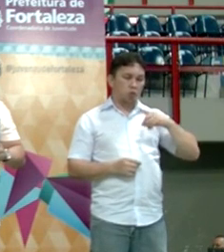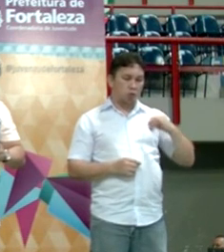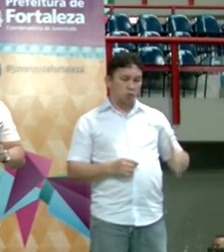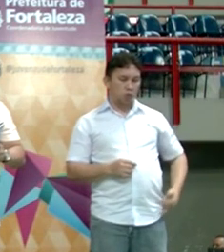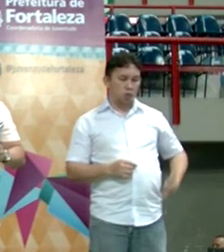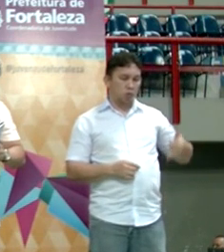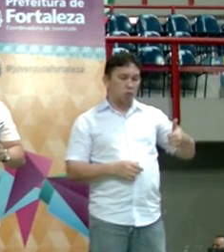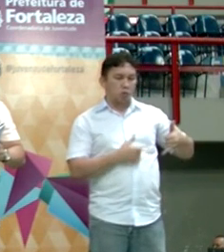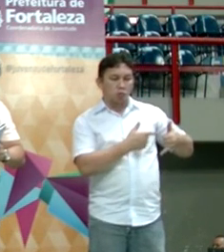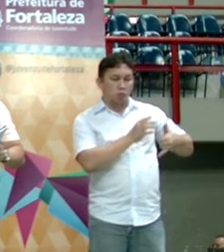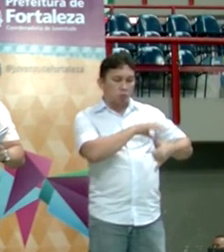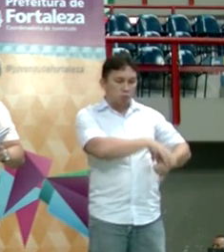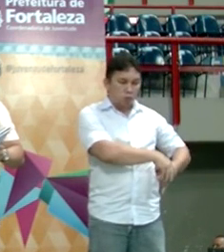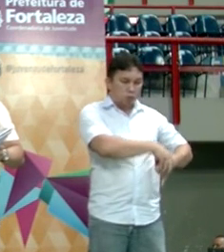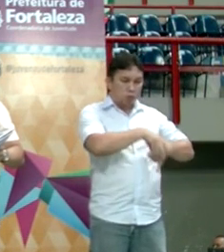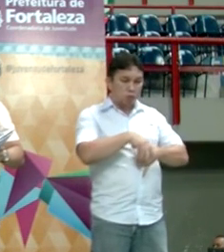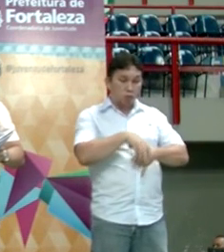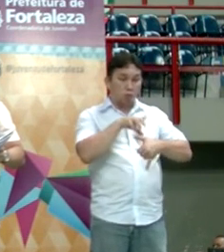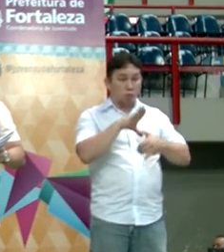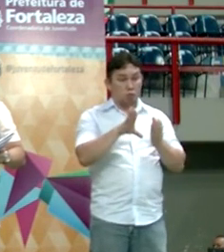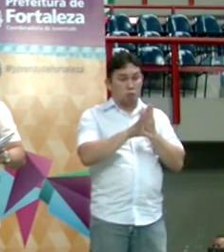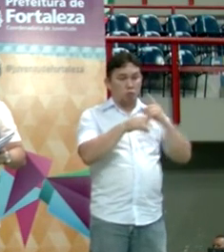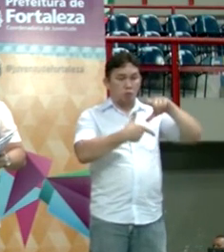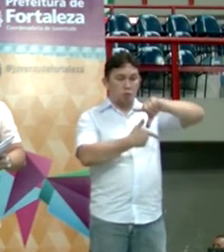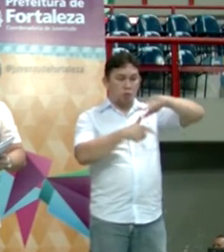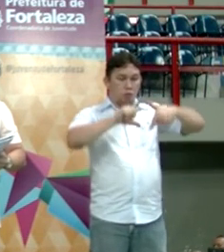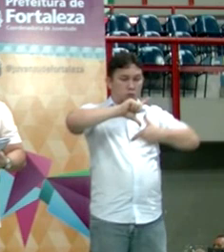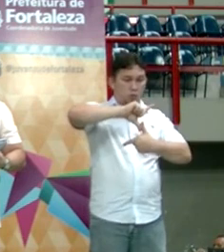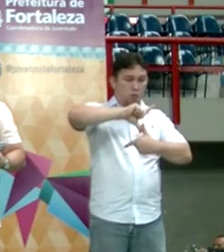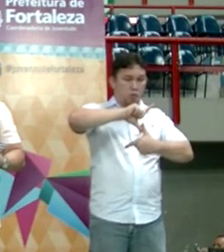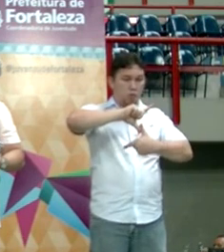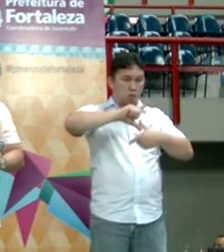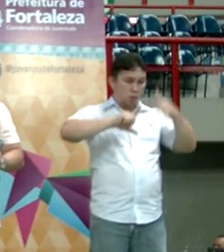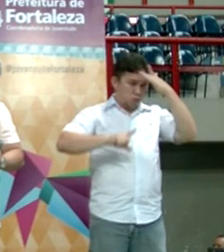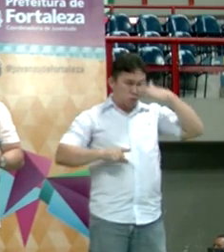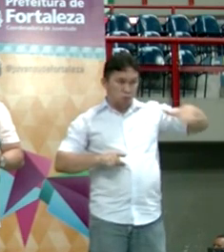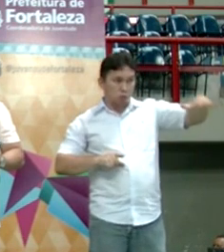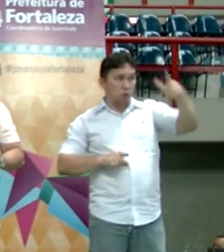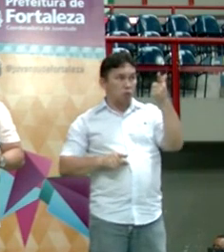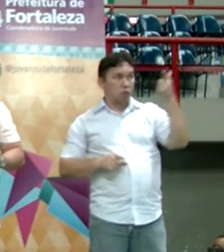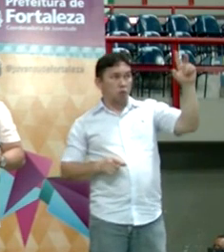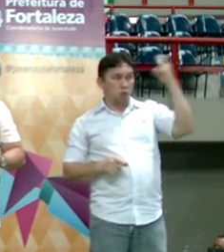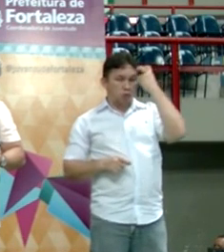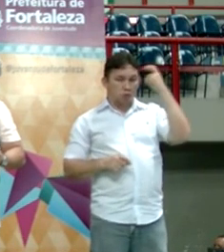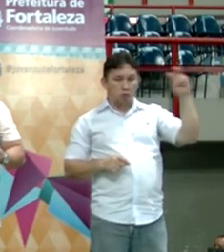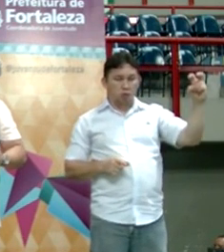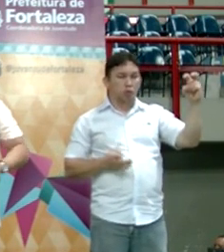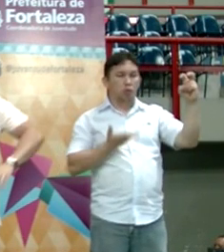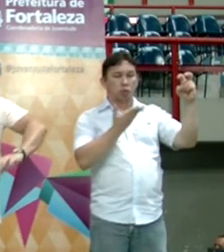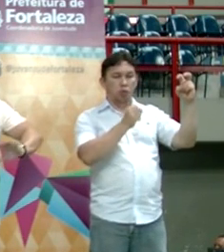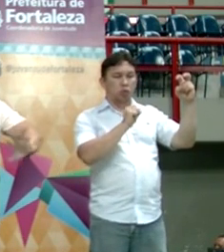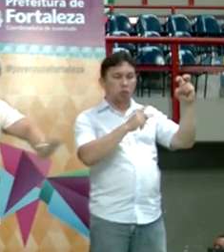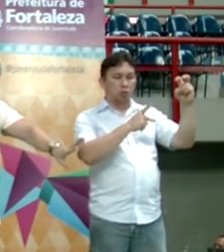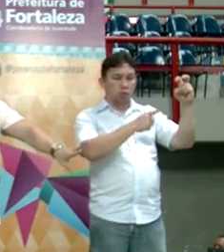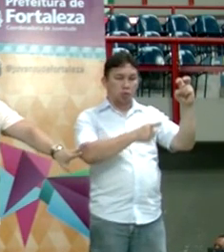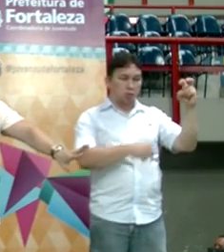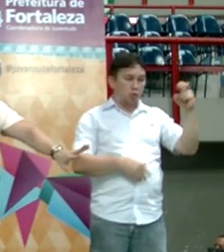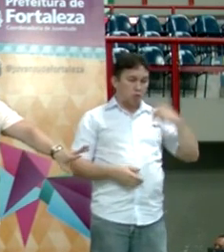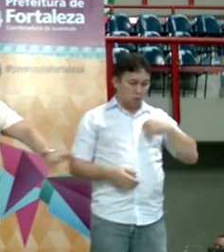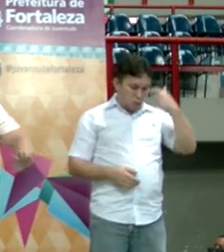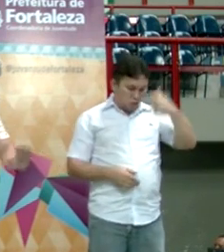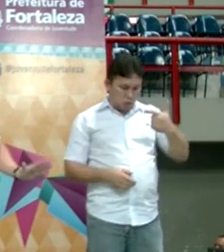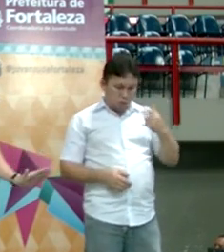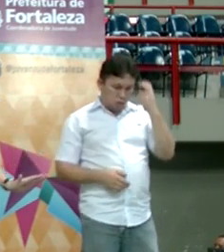revólver? Porque o nazismo, ele perseguia povos de outras culturas? Sim. Se ele disser que não